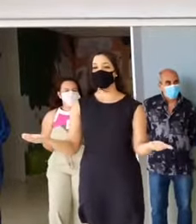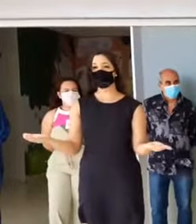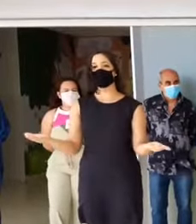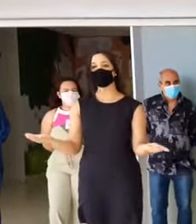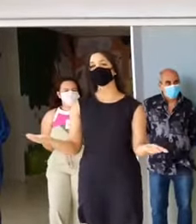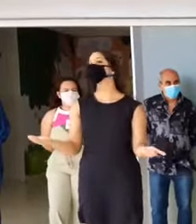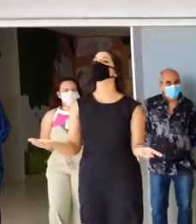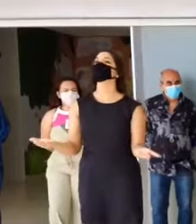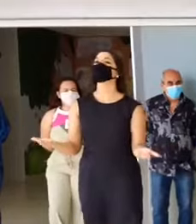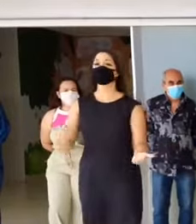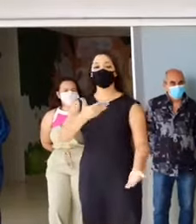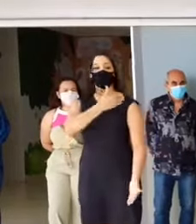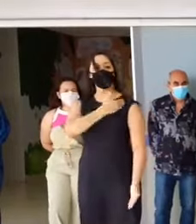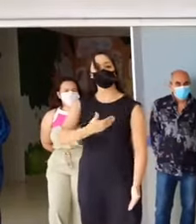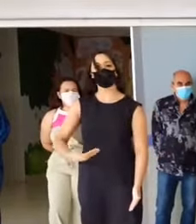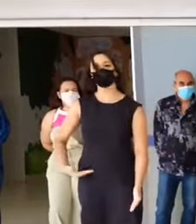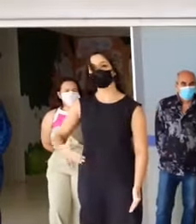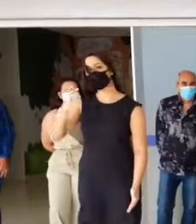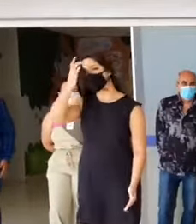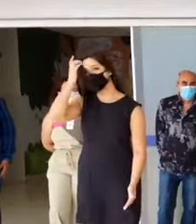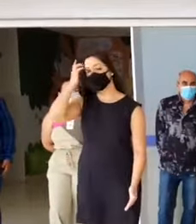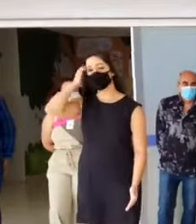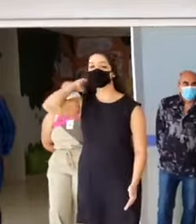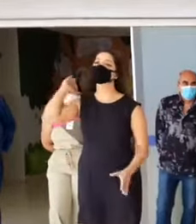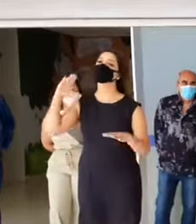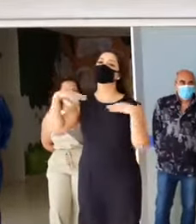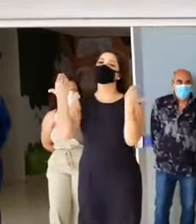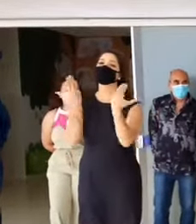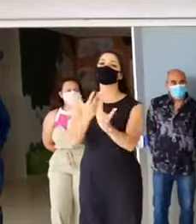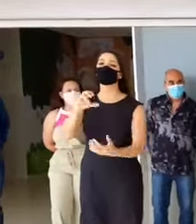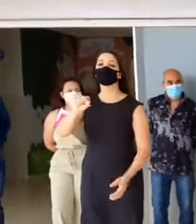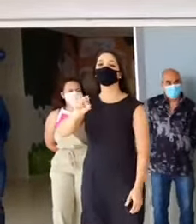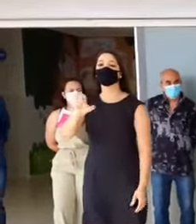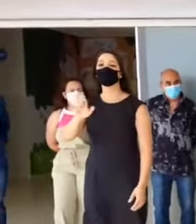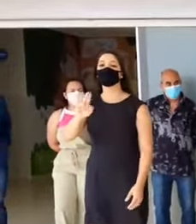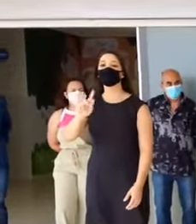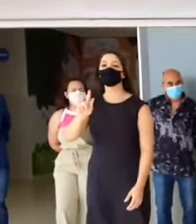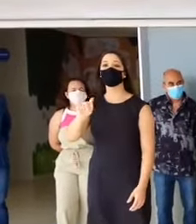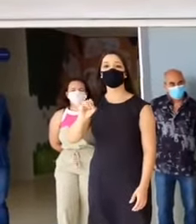Meu caro presidente da Câmara, vereador Sérgio Bom Preço.